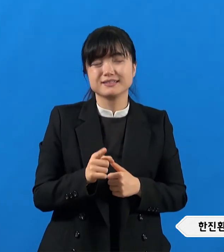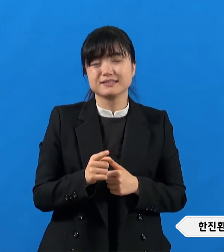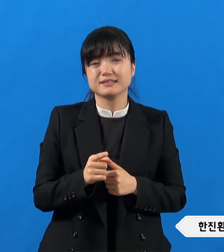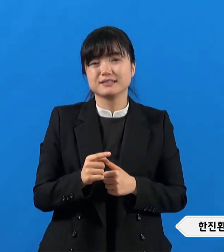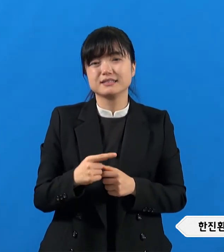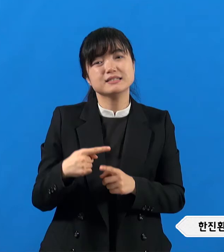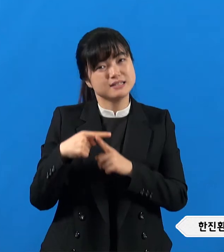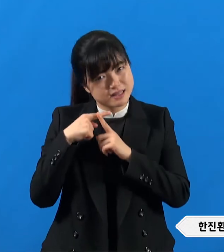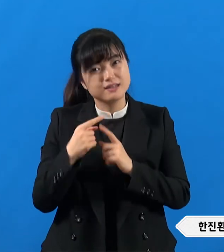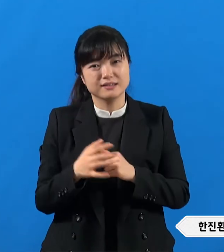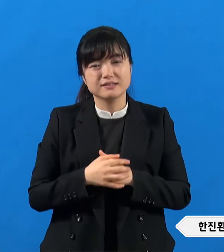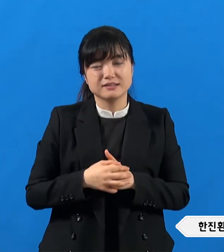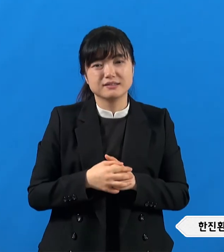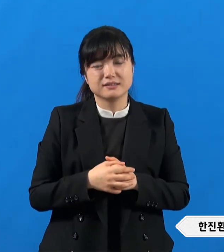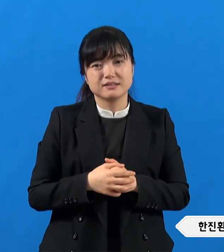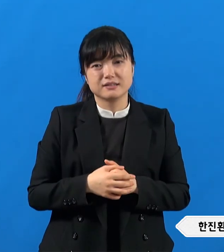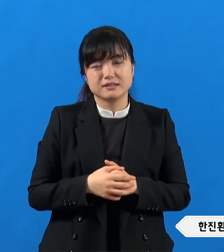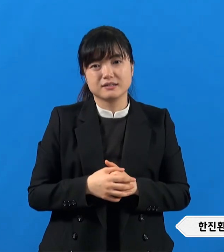것입니다.